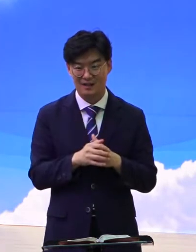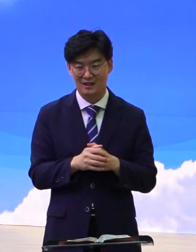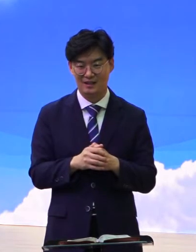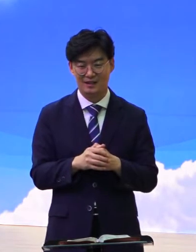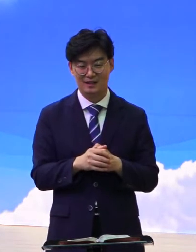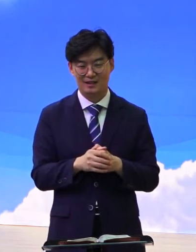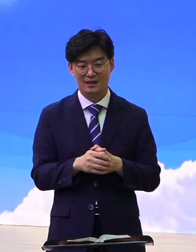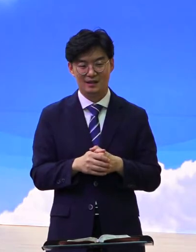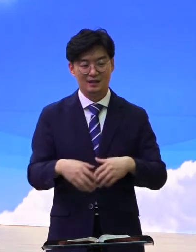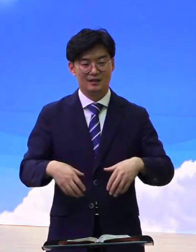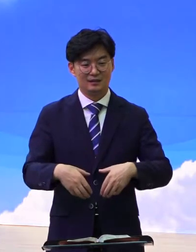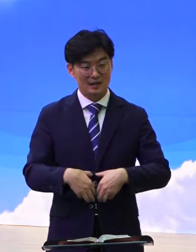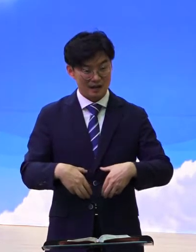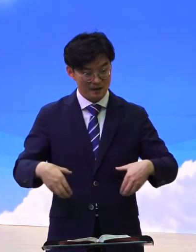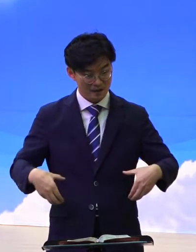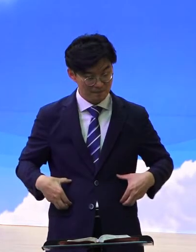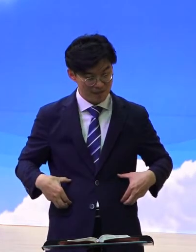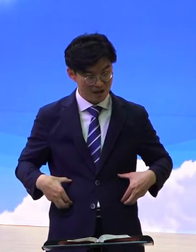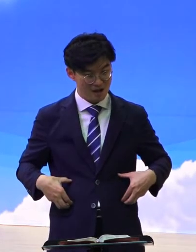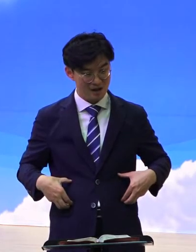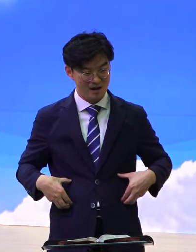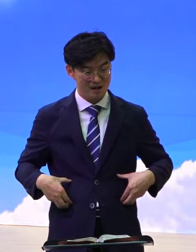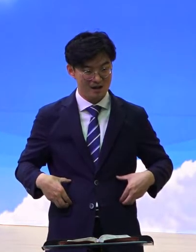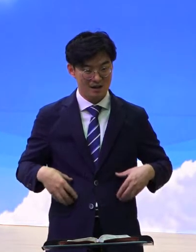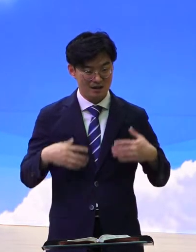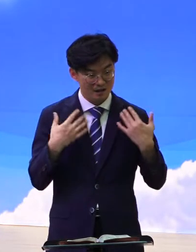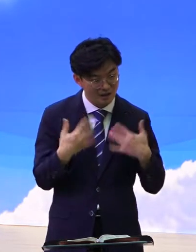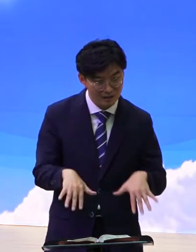혹시 담대함을 잃어버린 것 같지는 않으십니까?